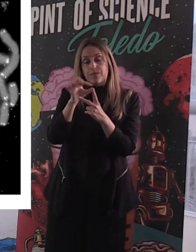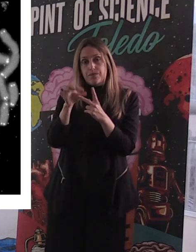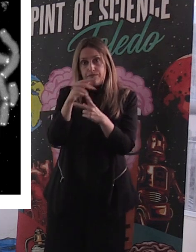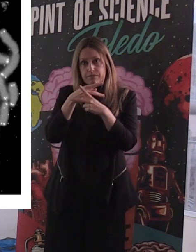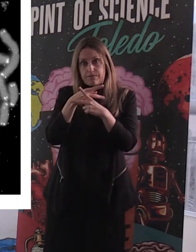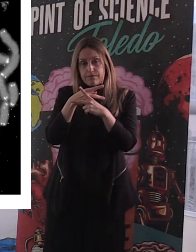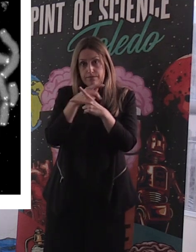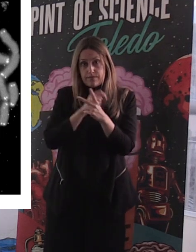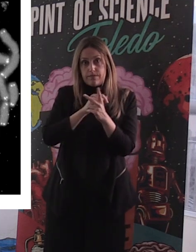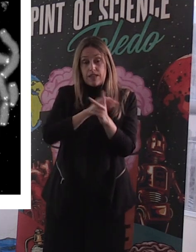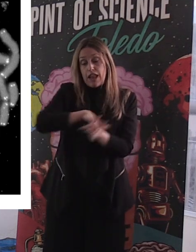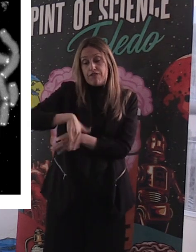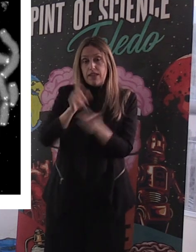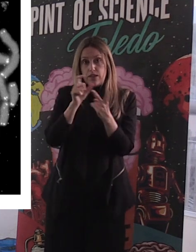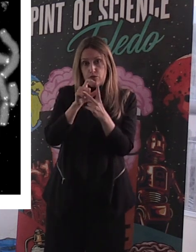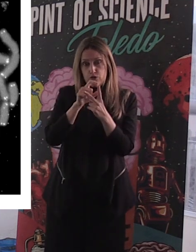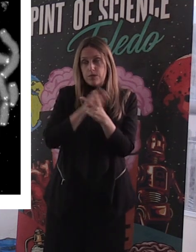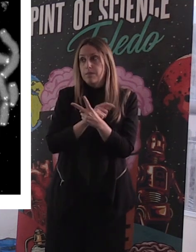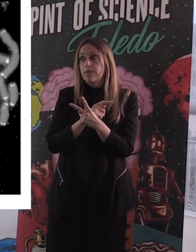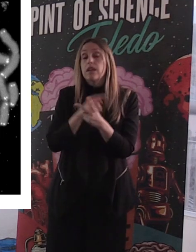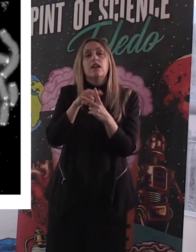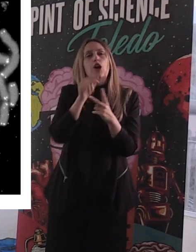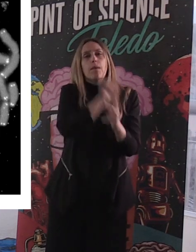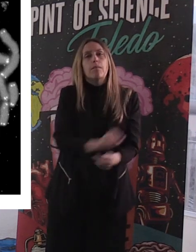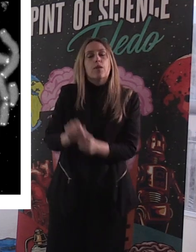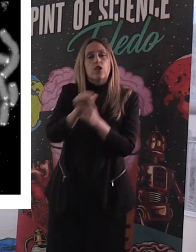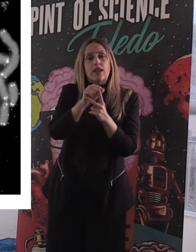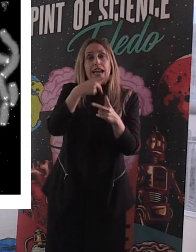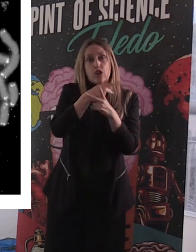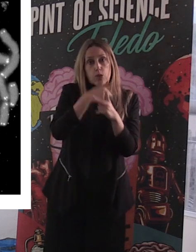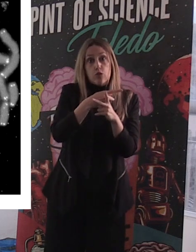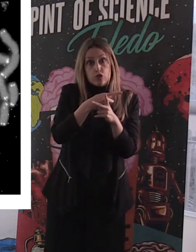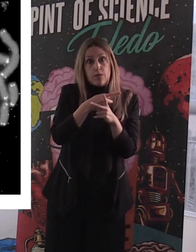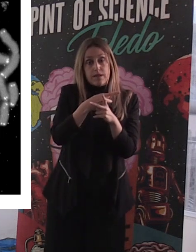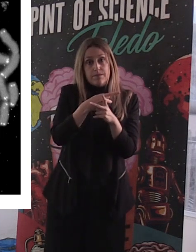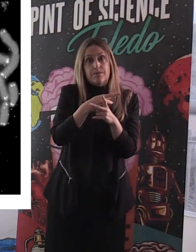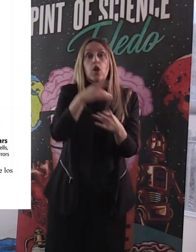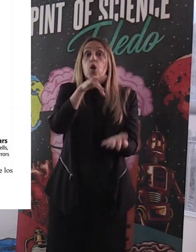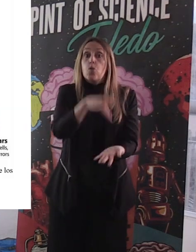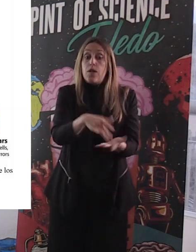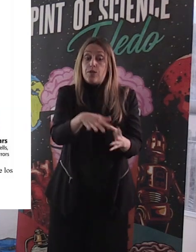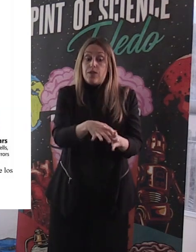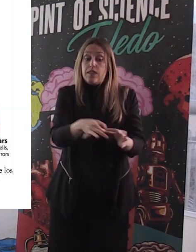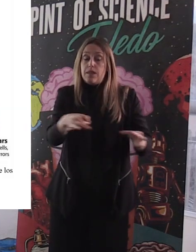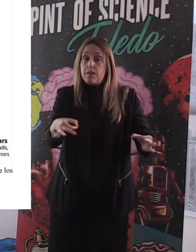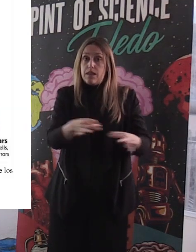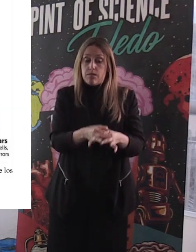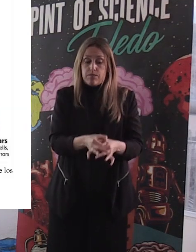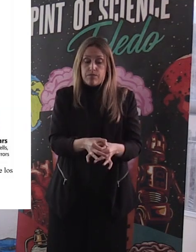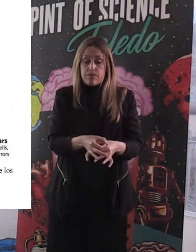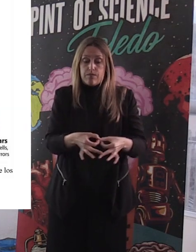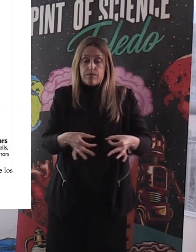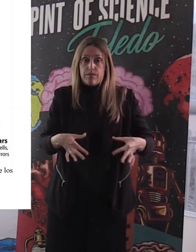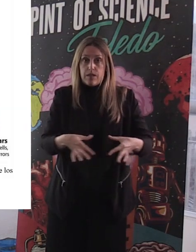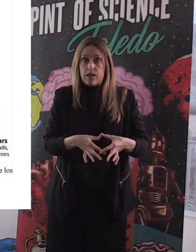de los cromosomas. Los telómeros protegen las cromosomas. ¿Qué pasa con la división? Es que en cada